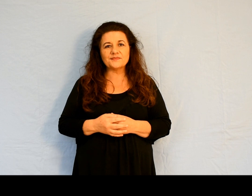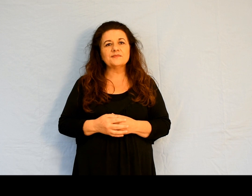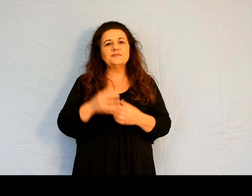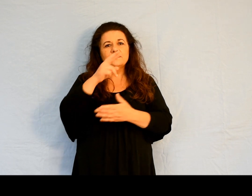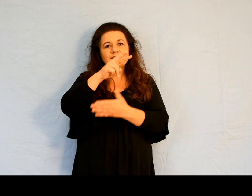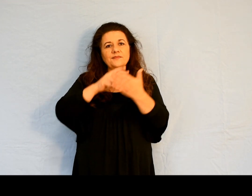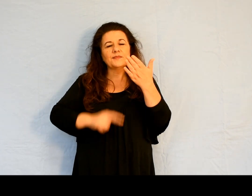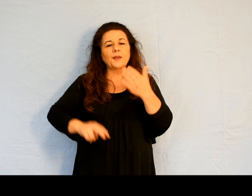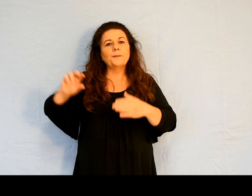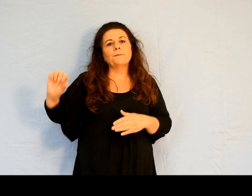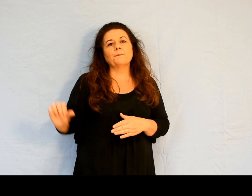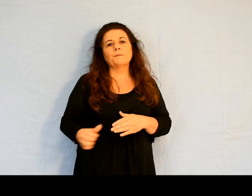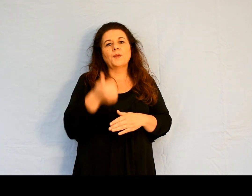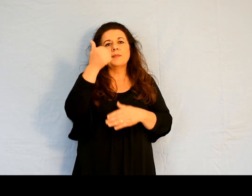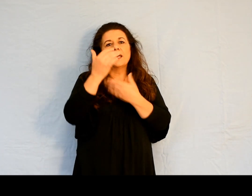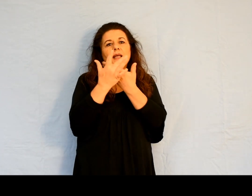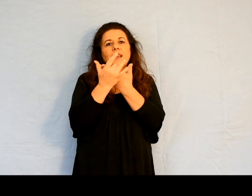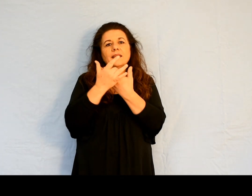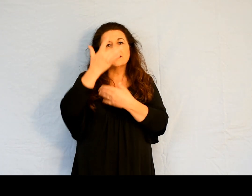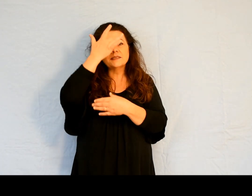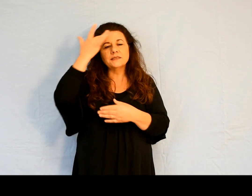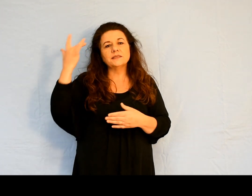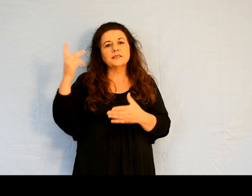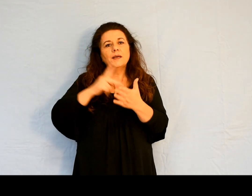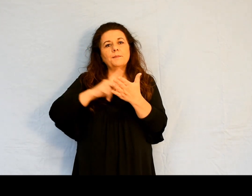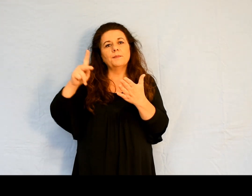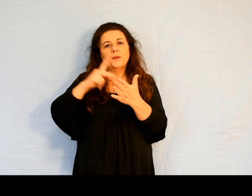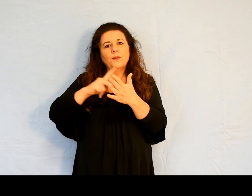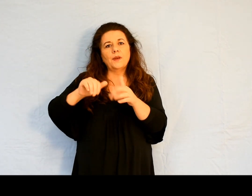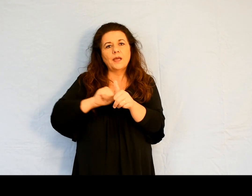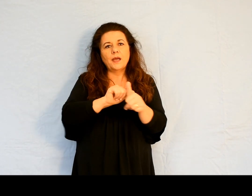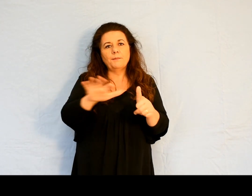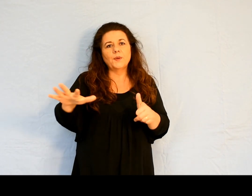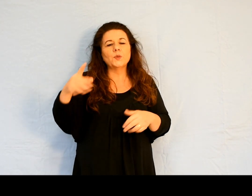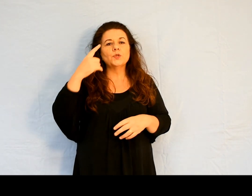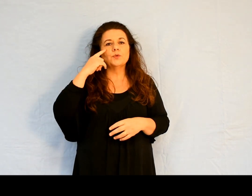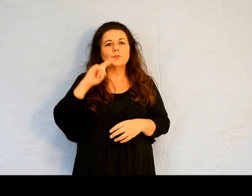Lecture de la première lettre de Saint Paul apôtre aux Thessaloniciens.